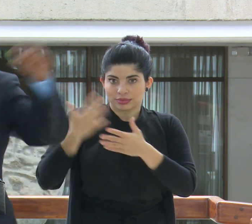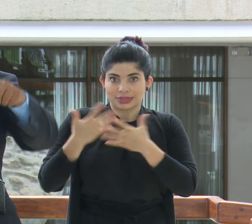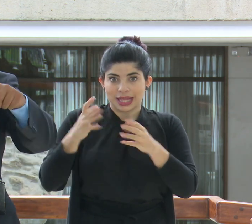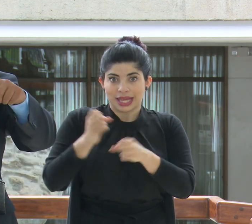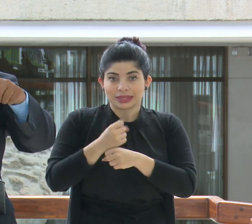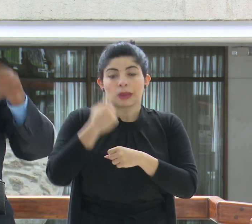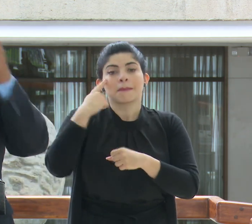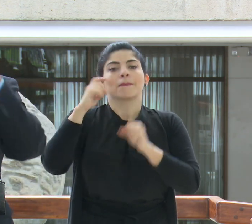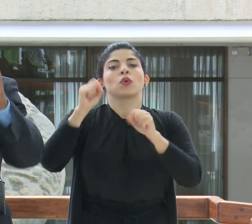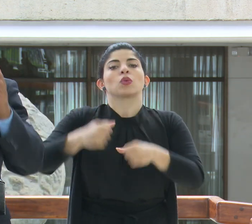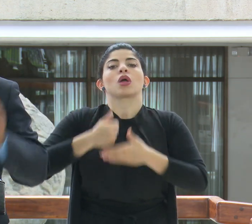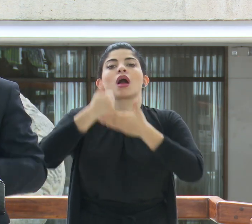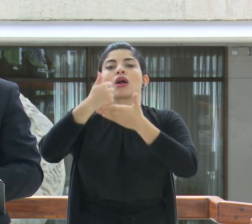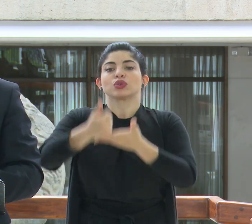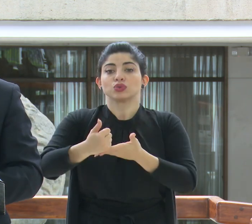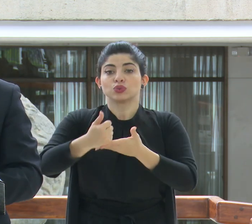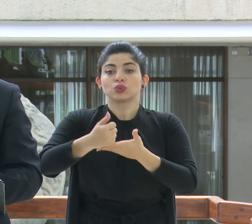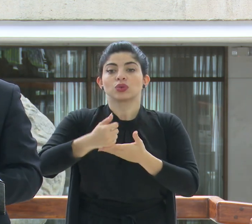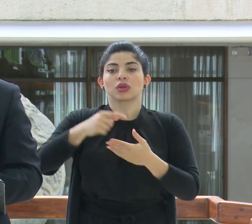para coadyuvar